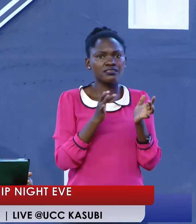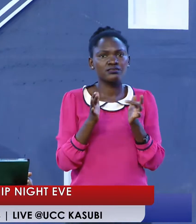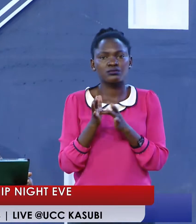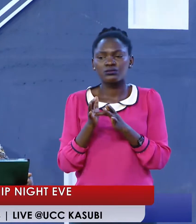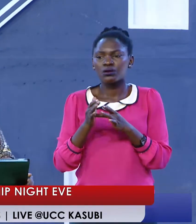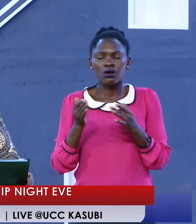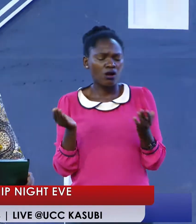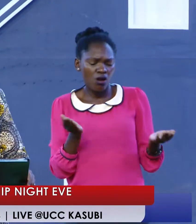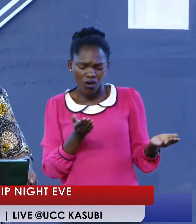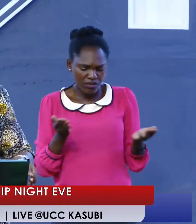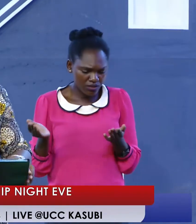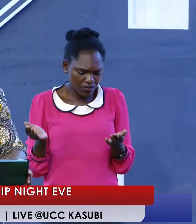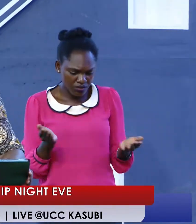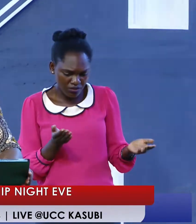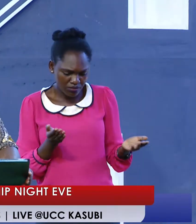Yesu,